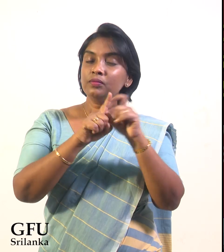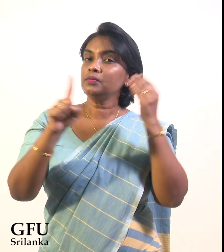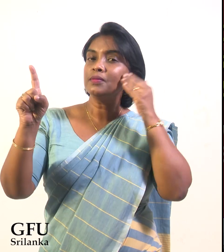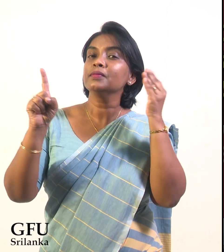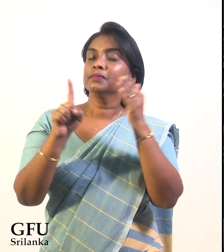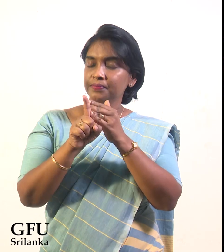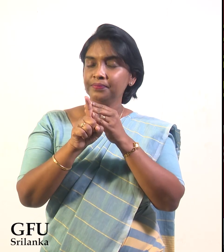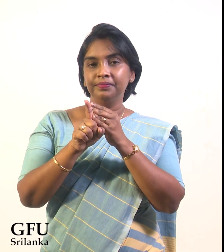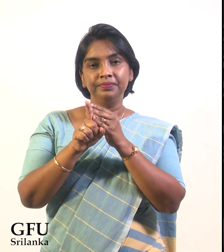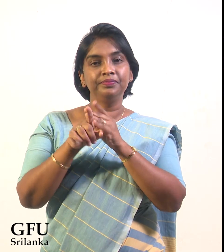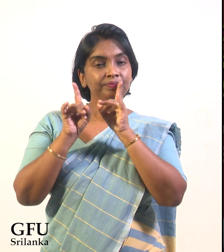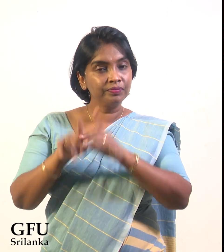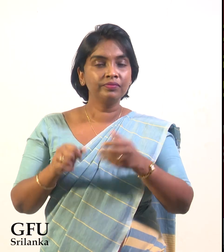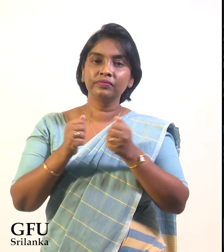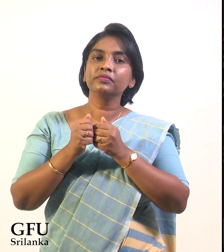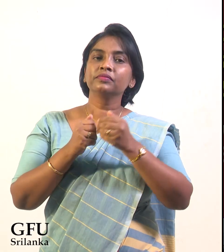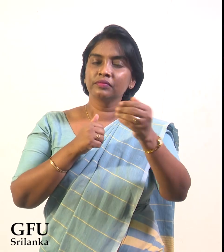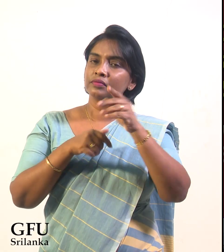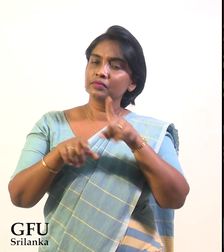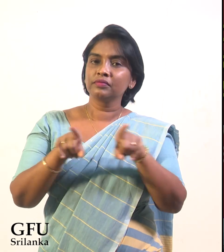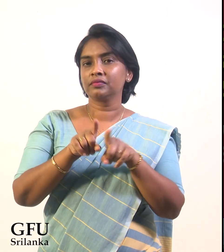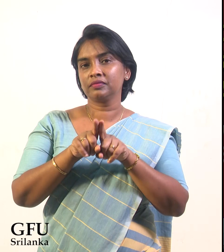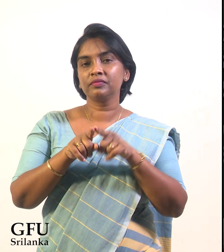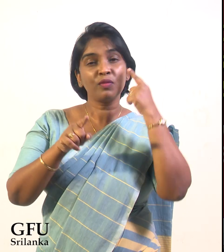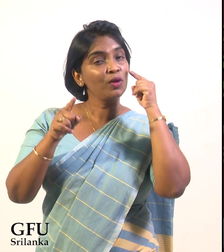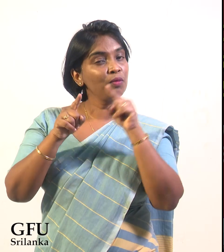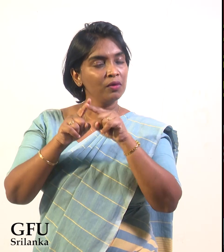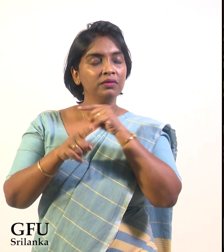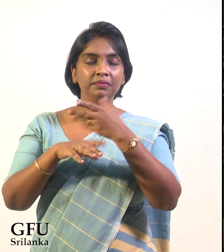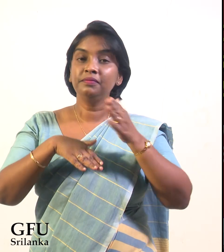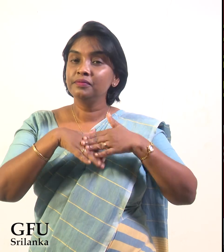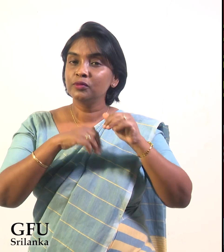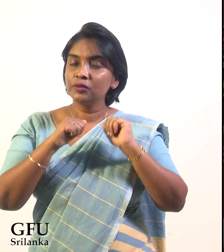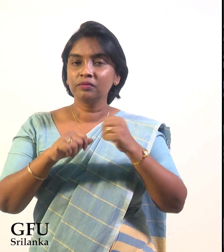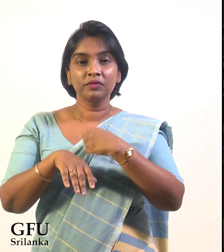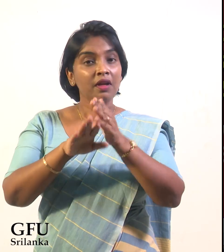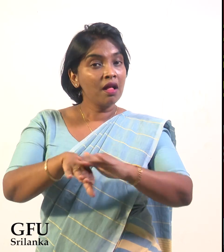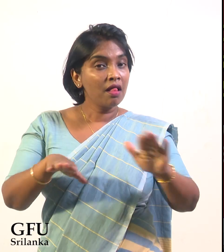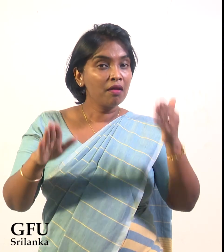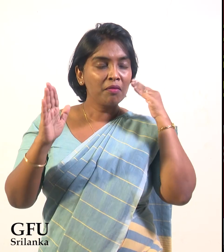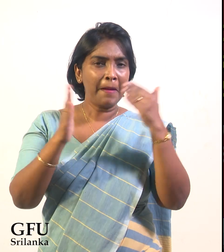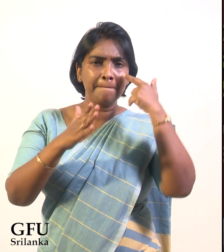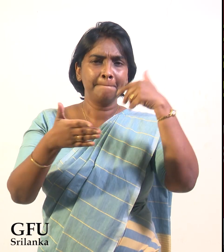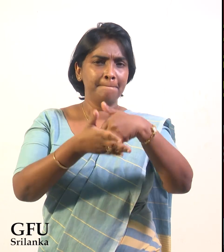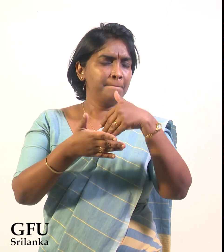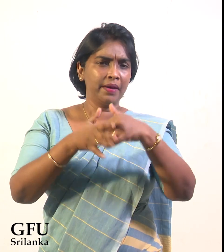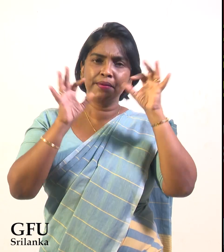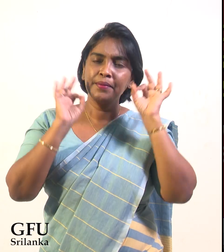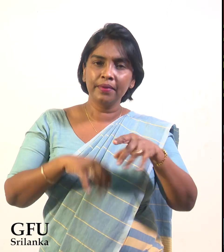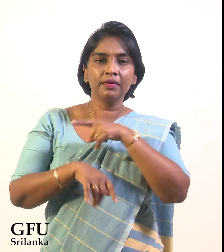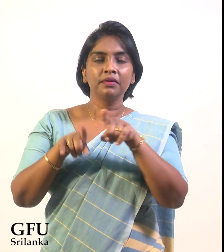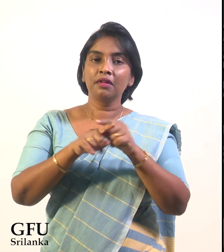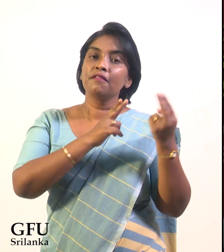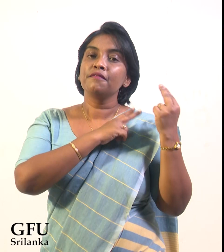සම්පූර්ණයෙන්ම අධ්‍යාපන ක්ෂේත්‍රයේ මේ තිබෙන පසුබිමත් එක්ක ඇති වෙලා තියෙන තත්ත්වයන් වලට මුහුණ දීමට සහ දරුවන්ට එහි පීඩනයක්